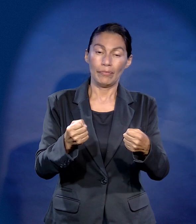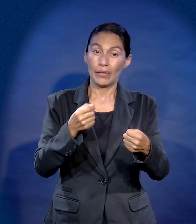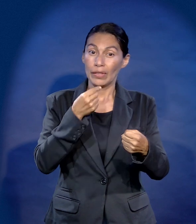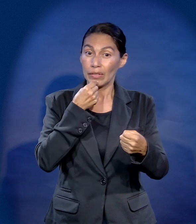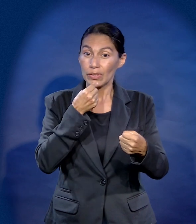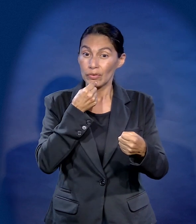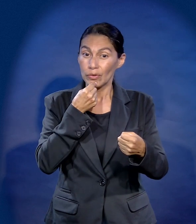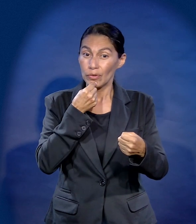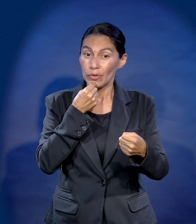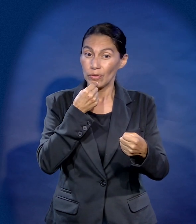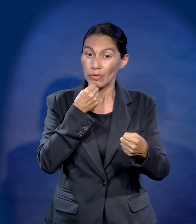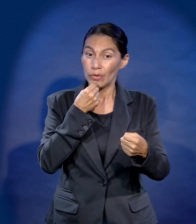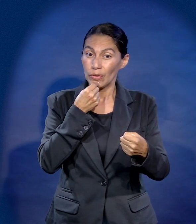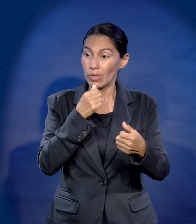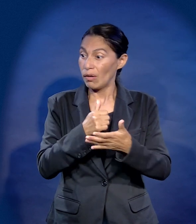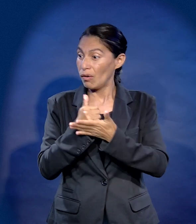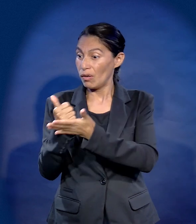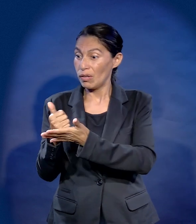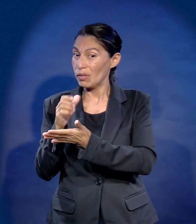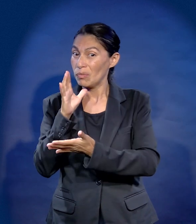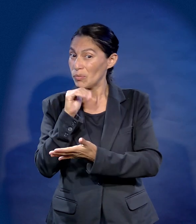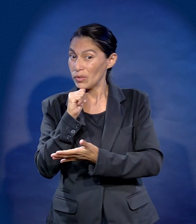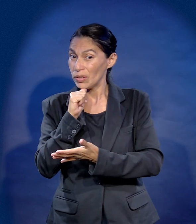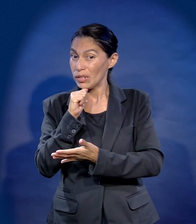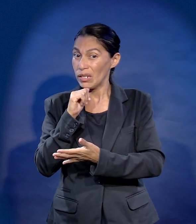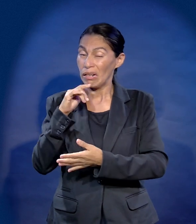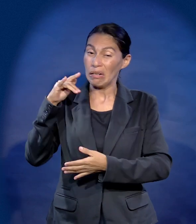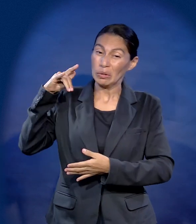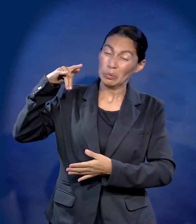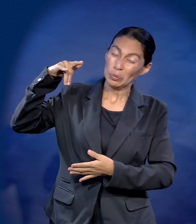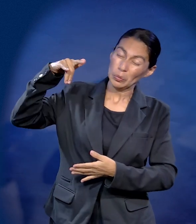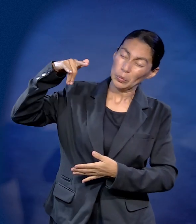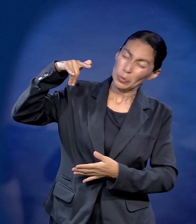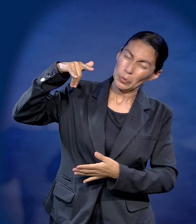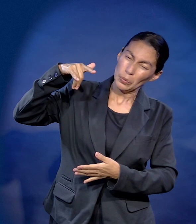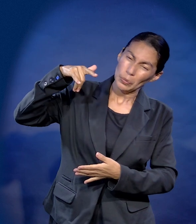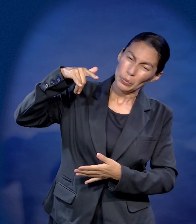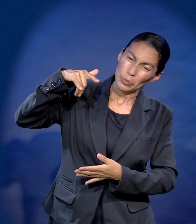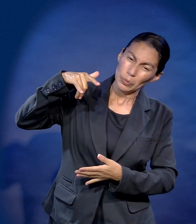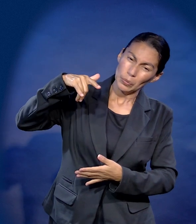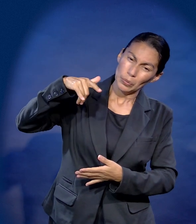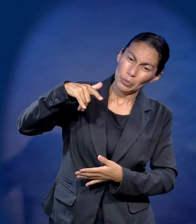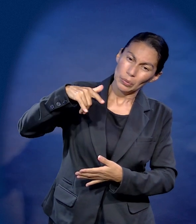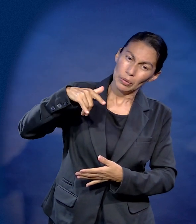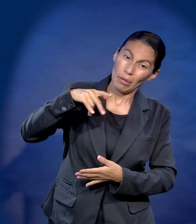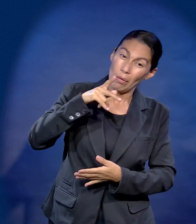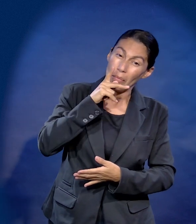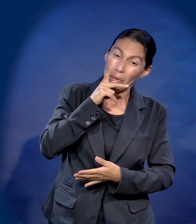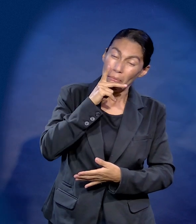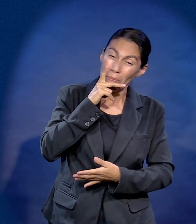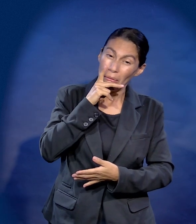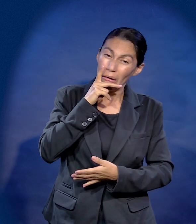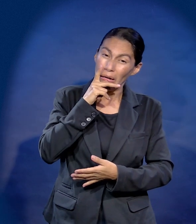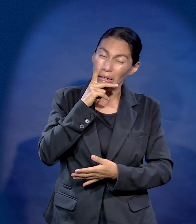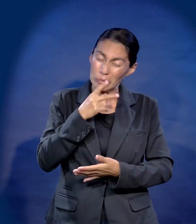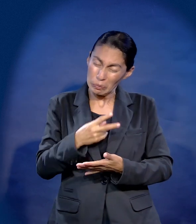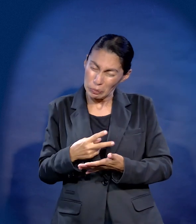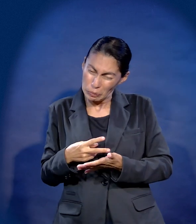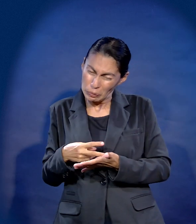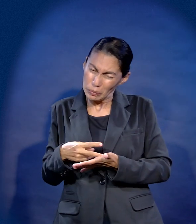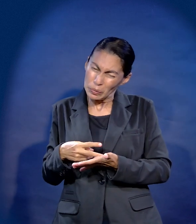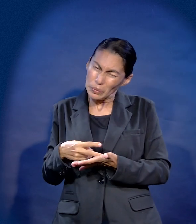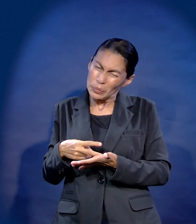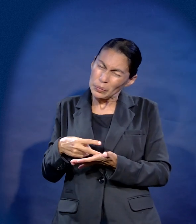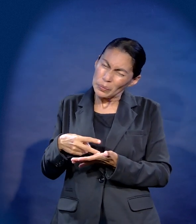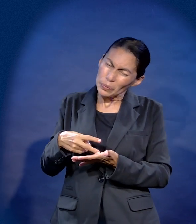timón principal de ese avión. El niño no puede ayudar al copiloto y el avión cae, cae, cae. En un esfuerzo sobrehumano,